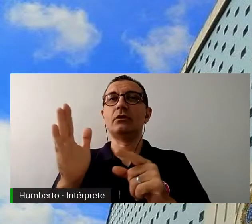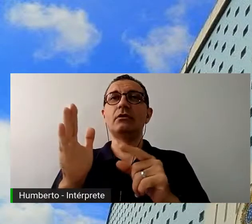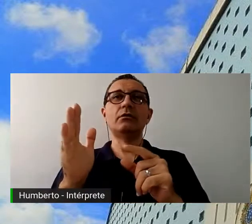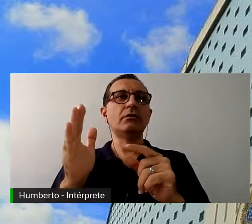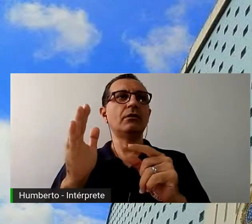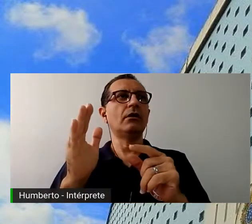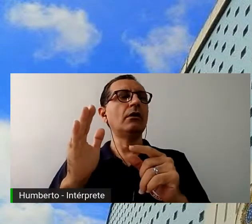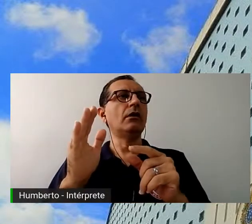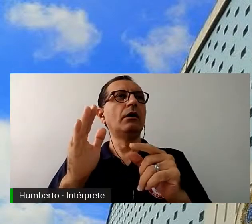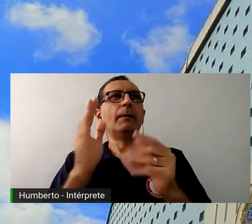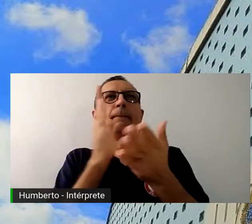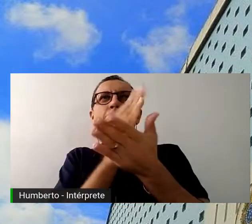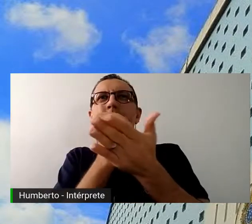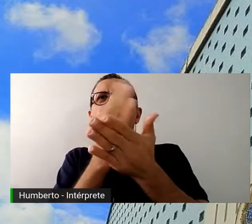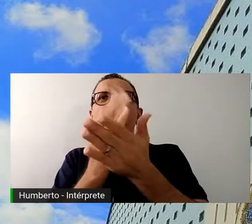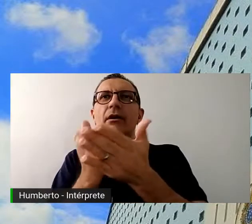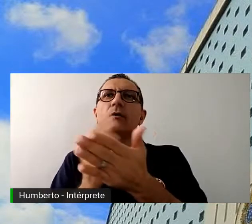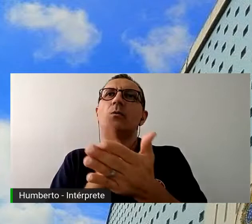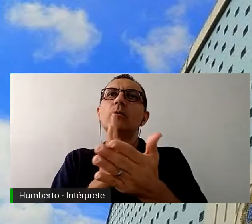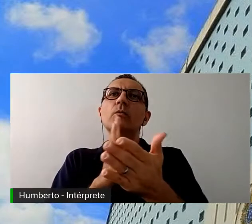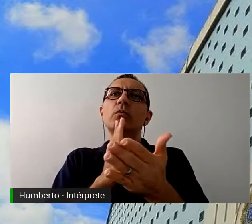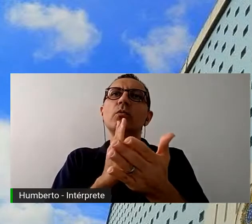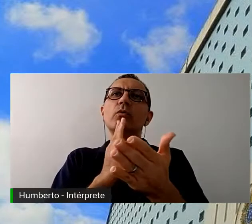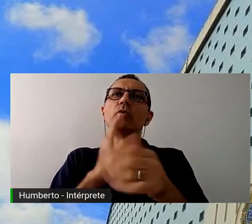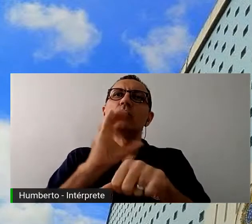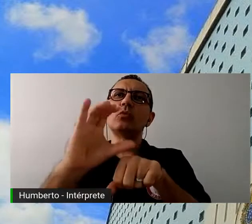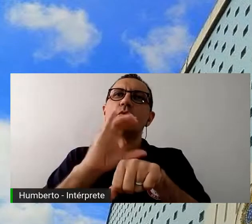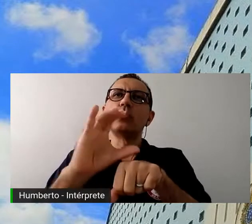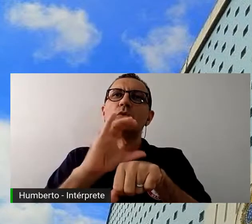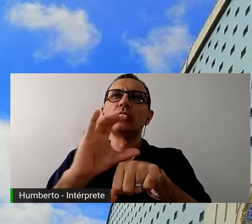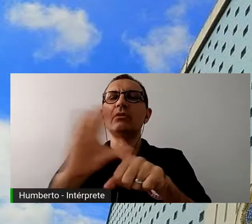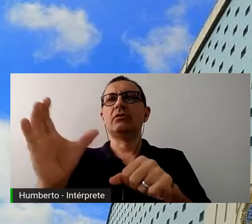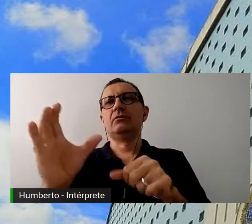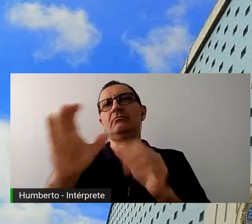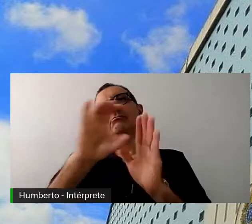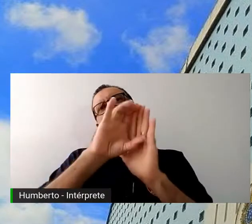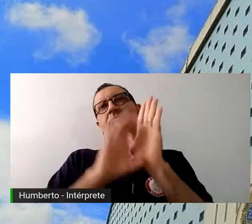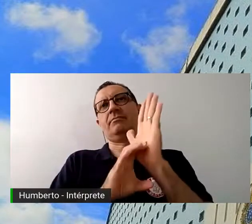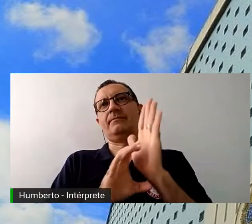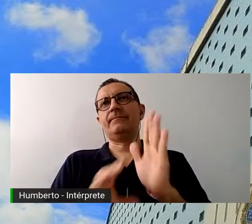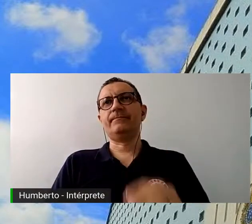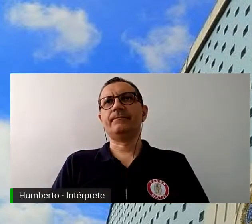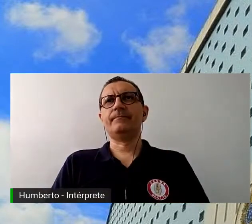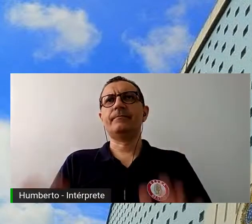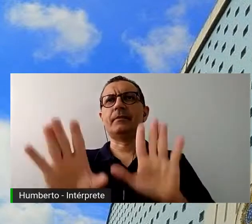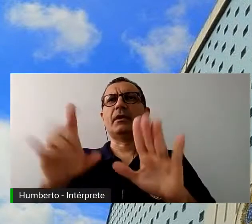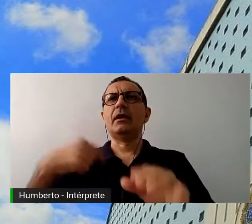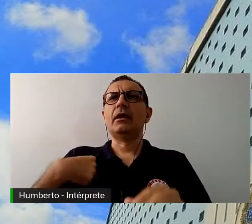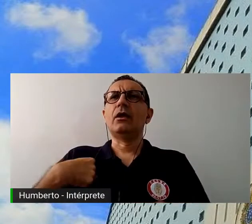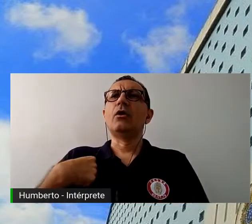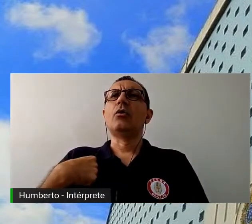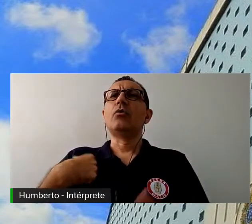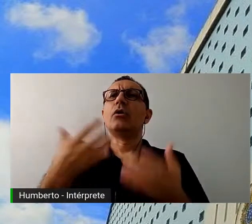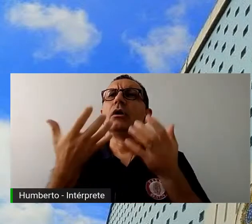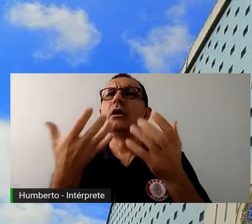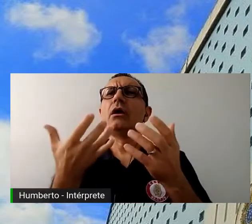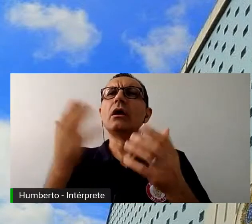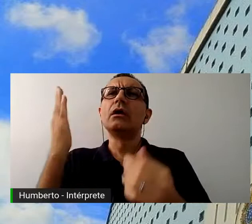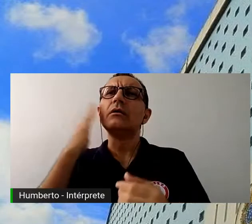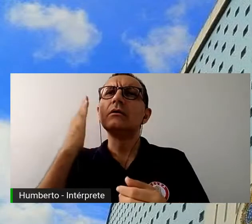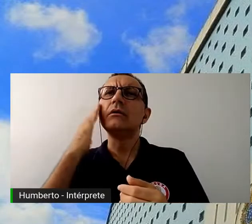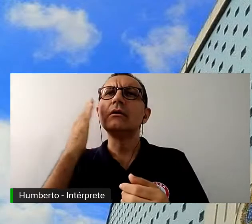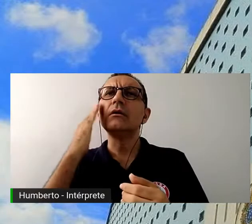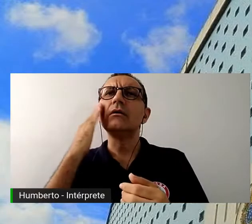conhecimento e da segmentação e descontextualização curricular. Eu gostaria de saber como é que se vai superar